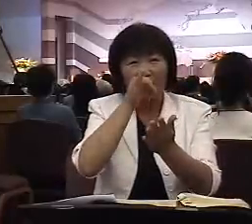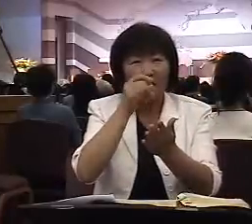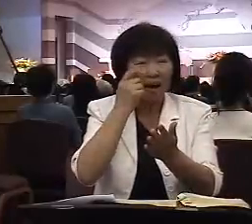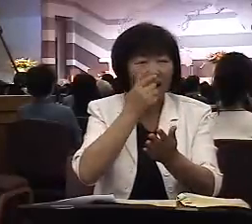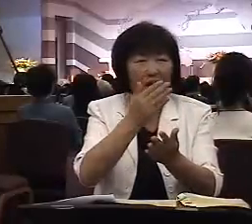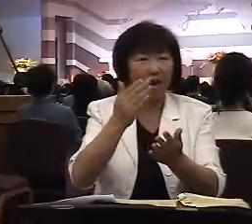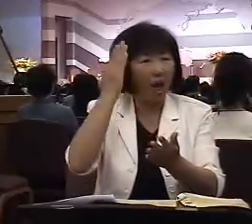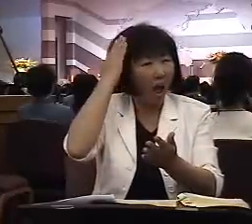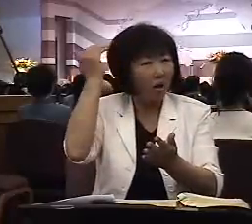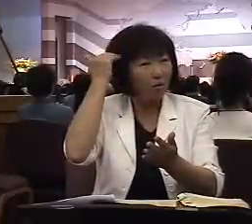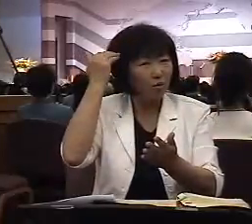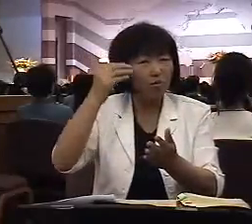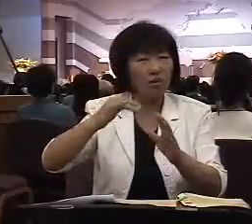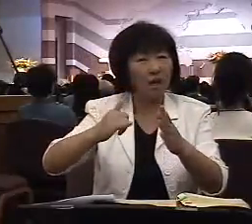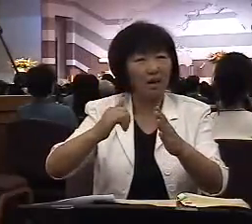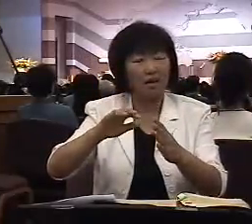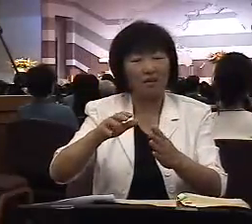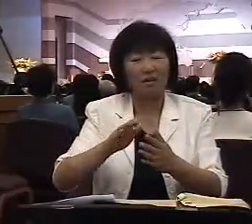한국은 요즘 또 어떻습니까?